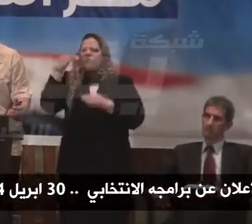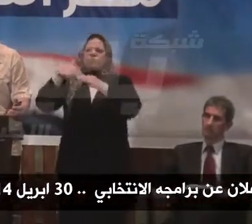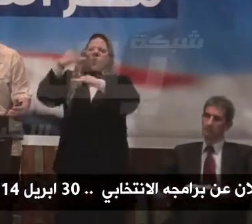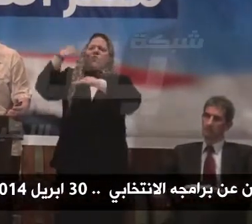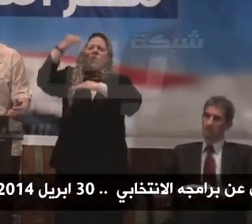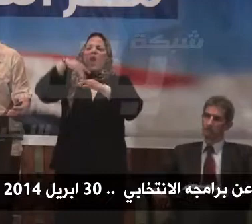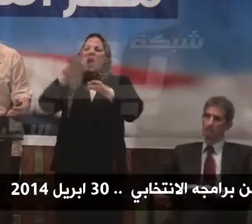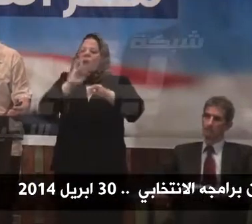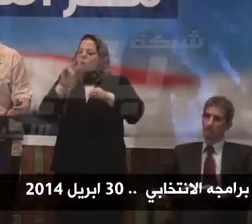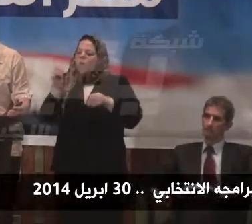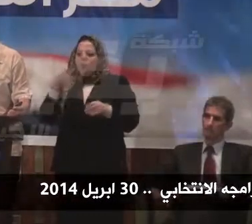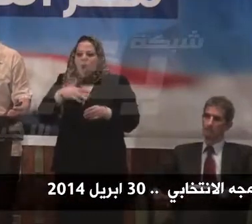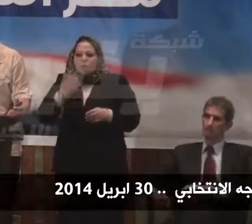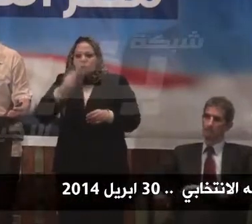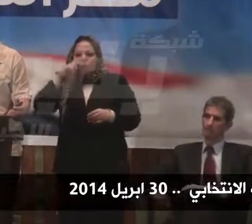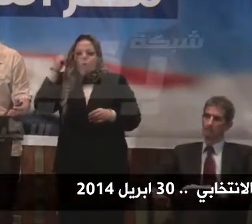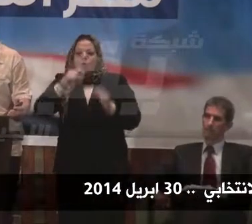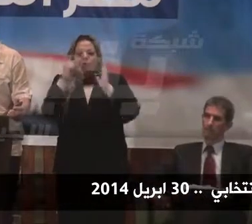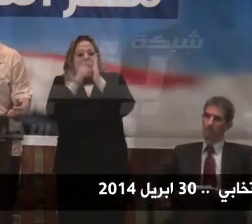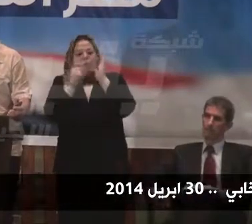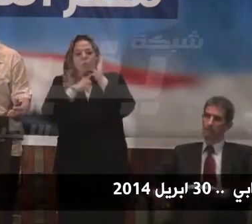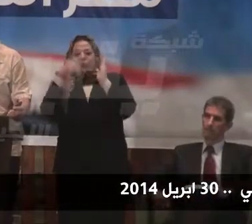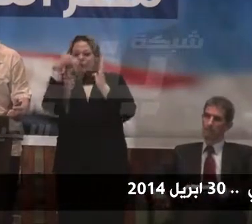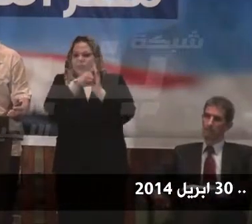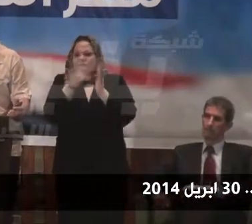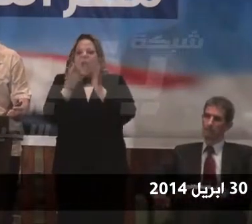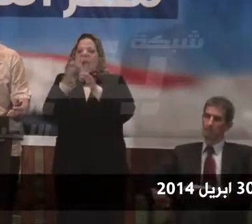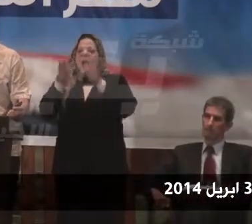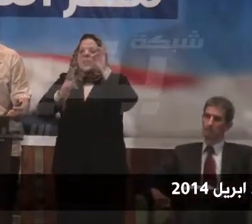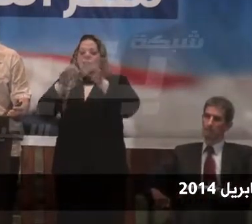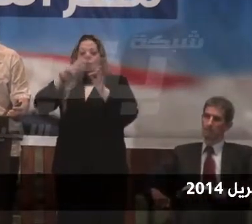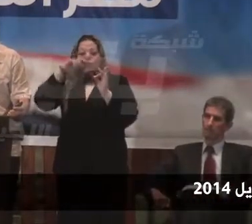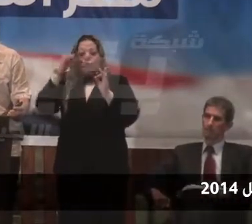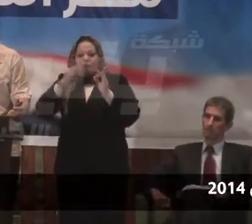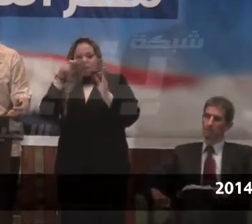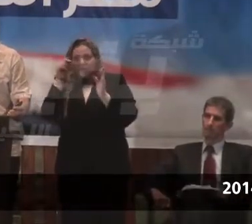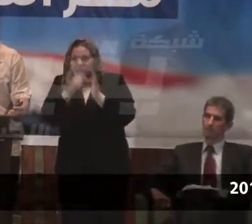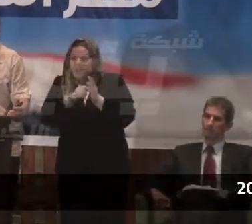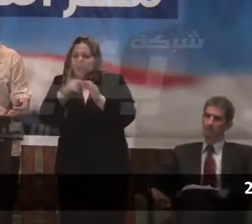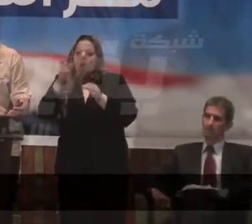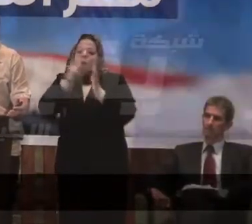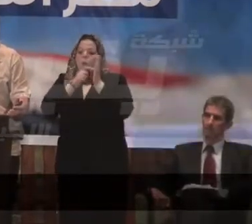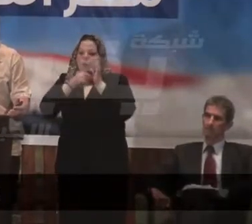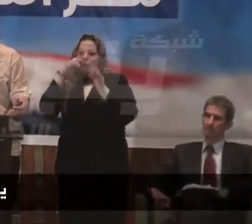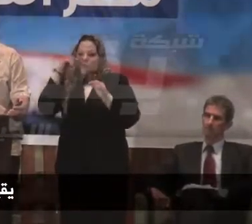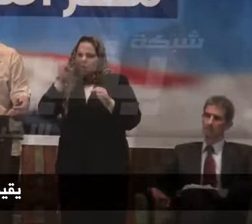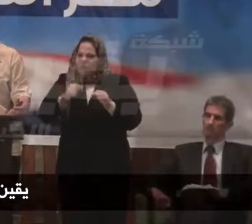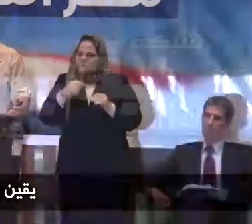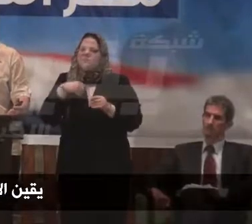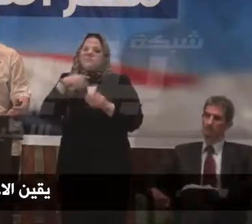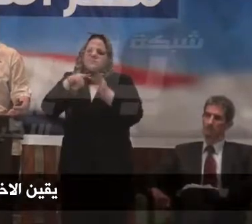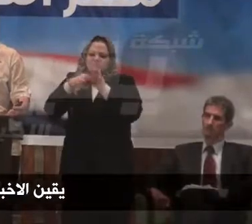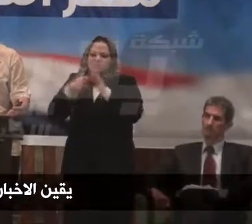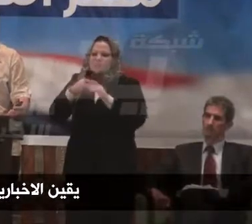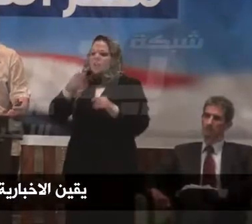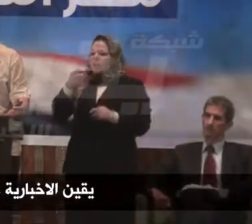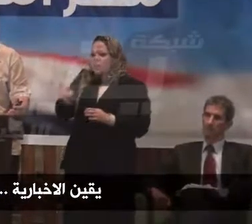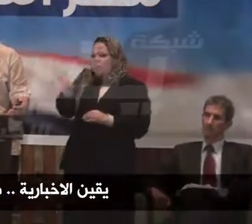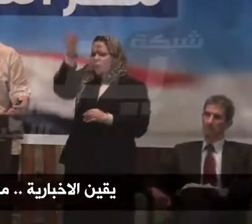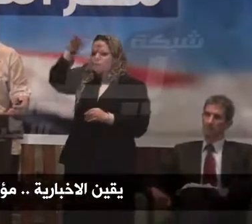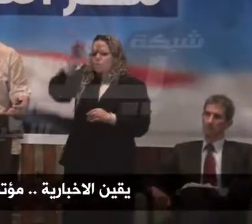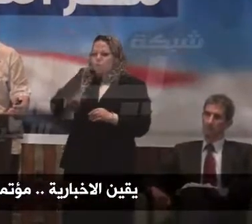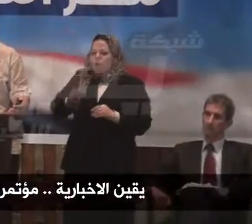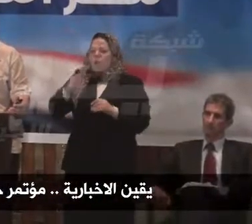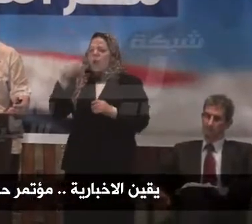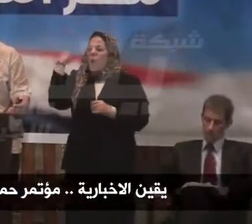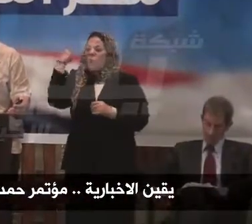اقاموا العدل واحترموا القانون. يوم ان نحترم القانون وينفذ الكبير والصغير، يوم ان